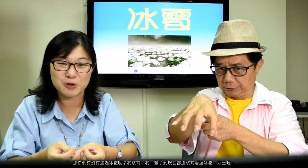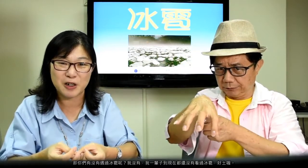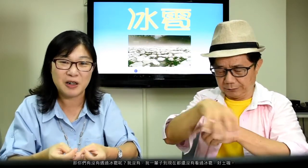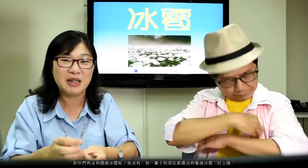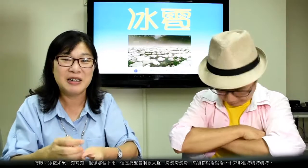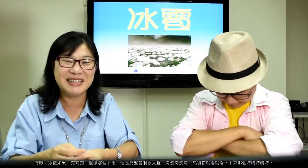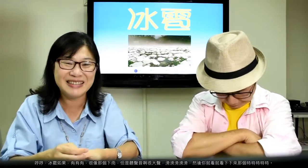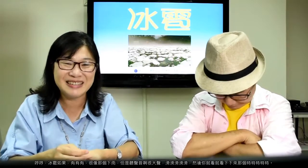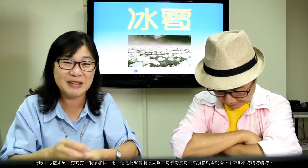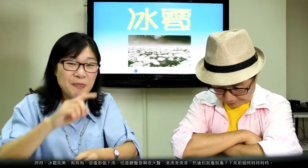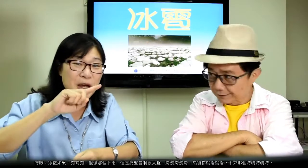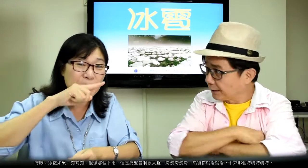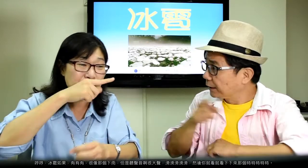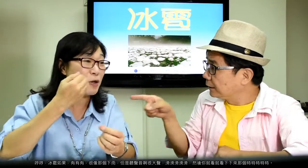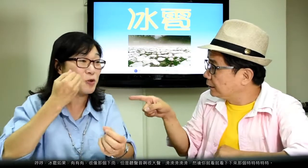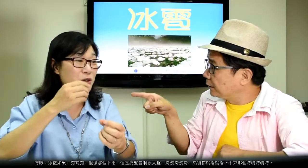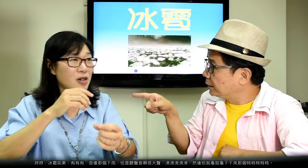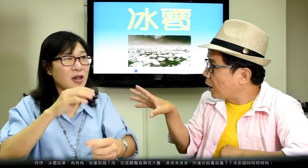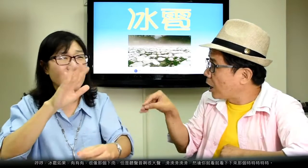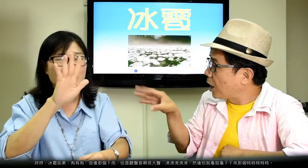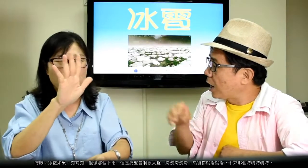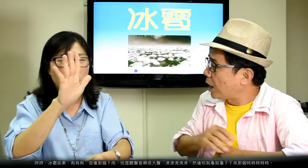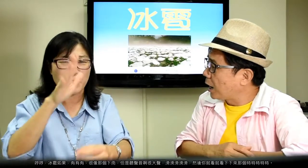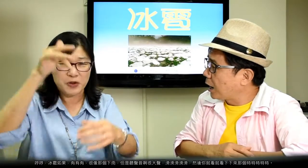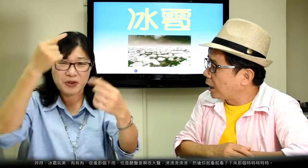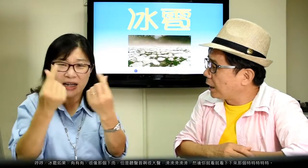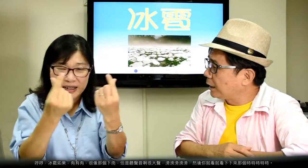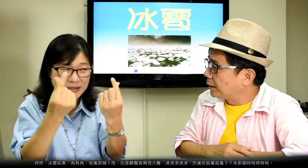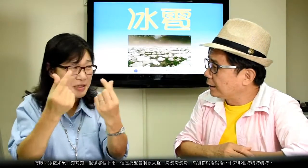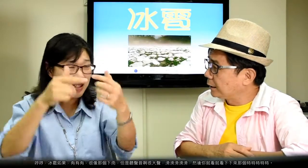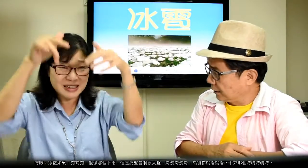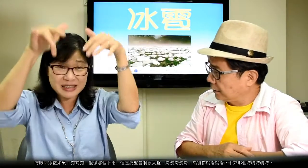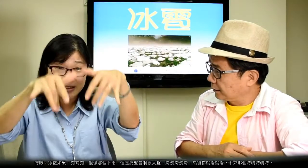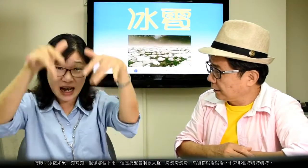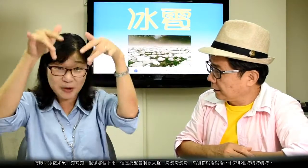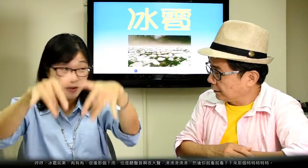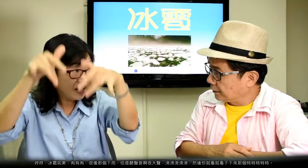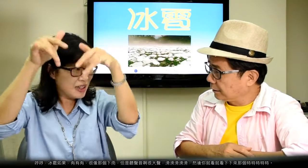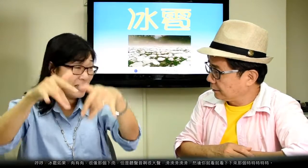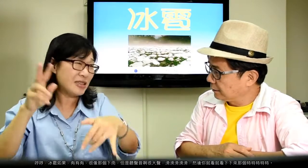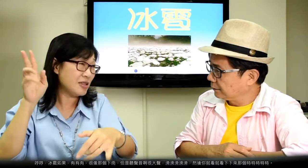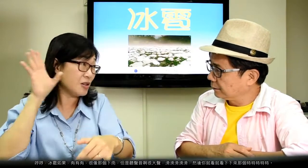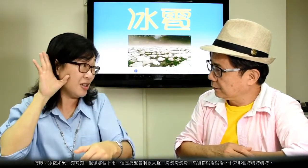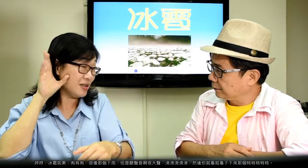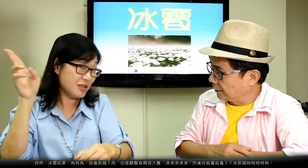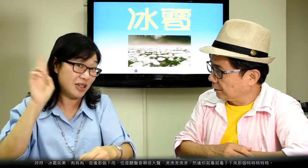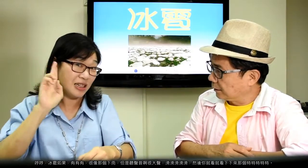哦。冰雹如果有，很像那个下雨。但是听声音